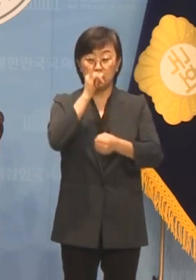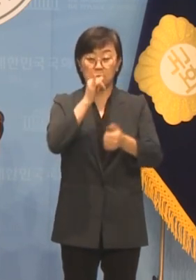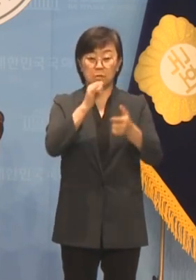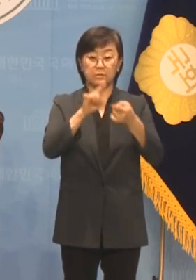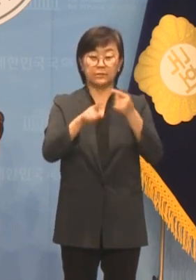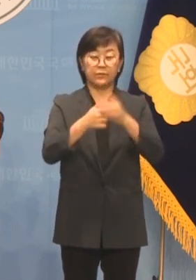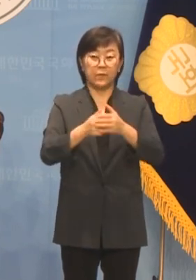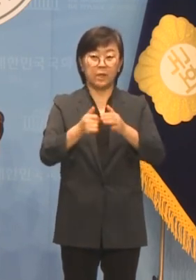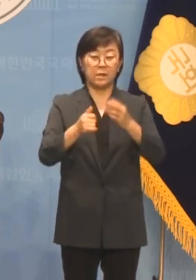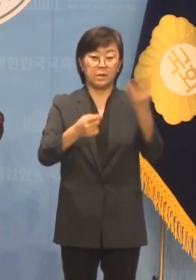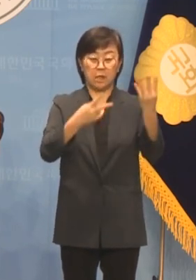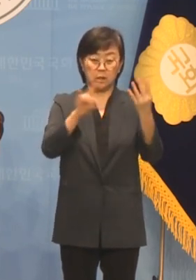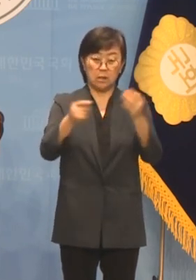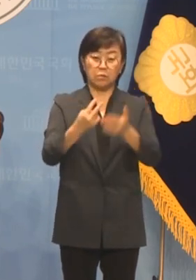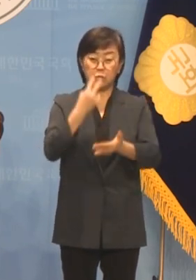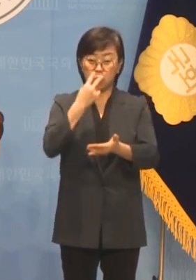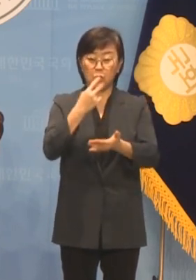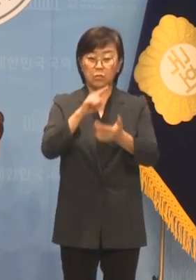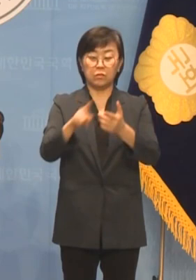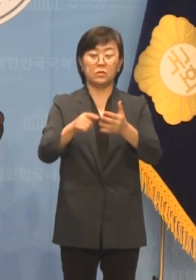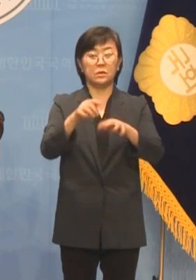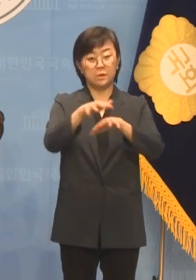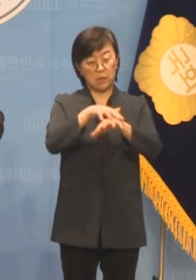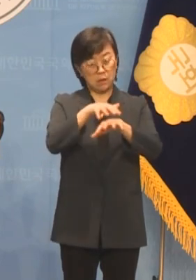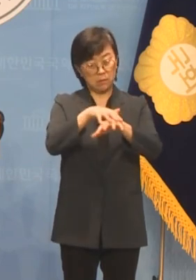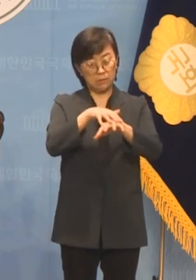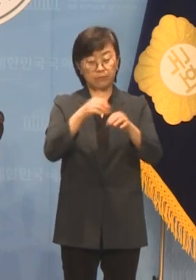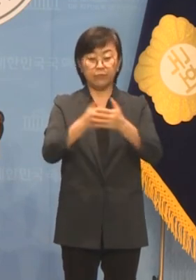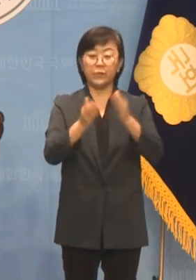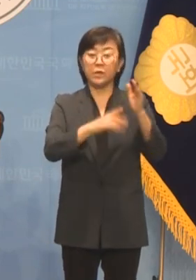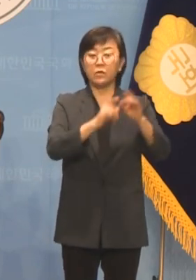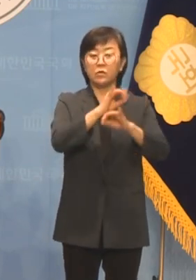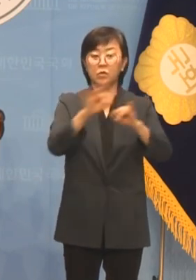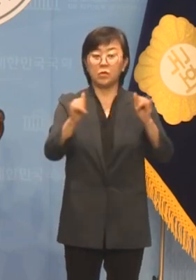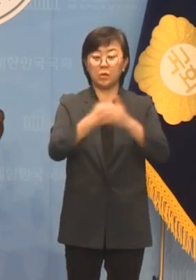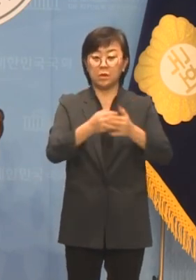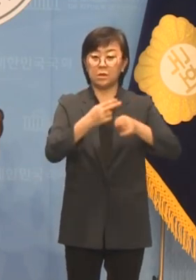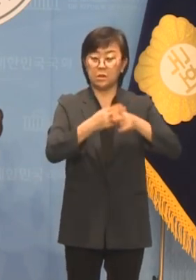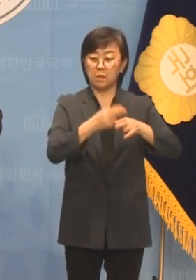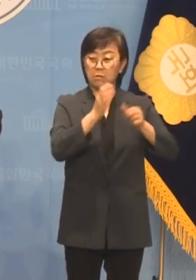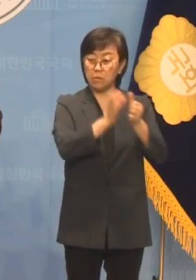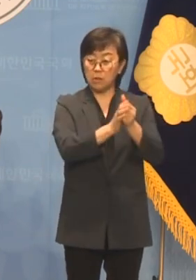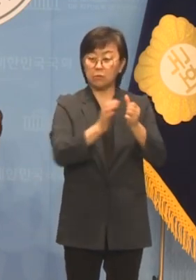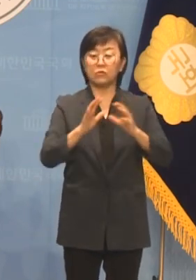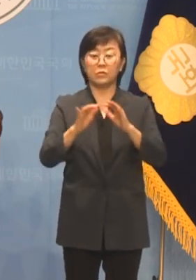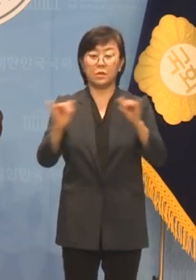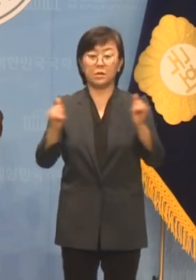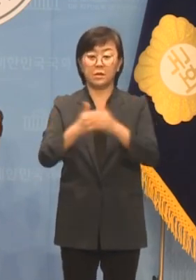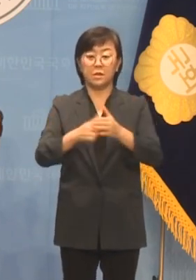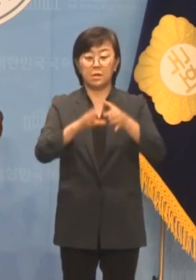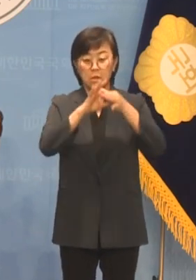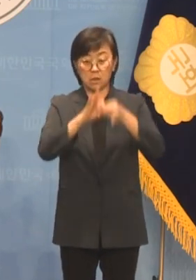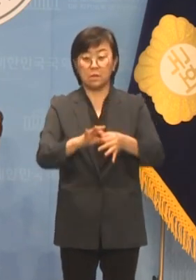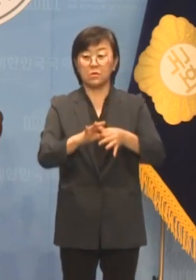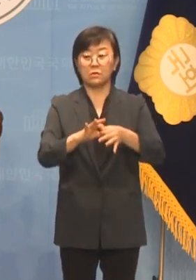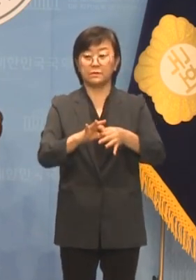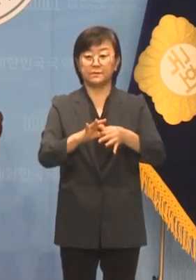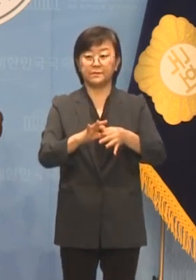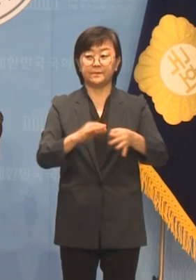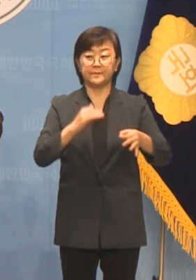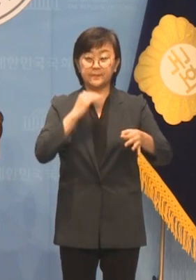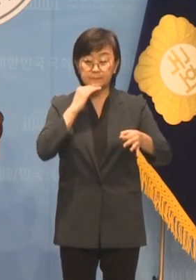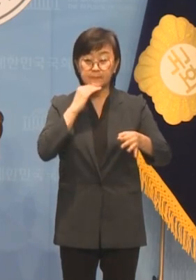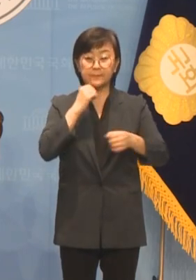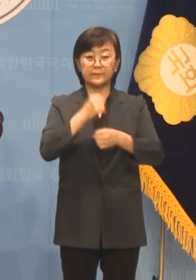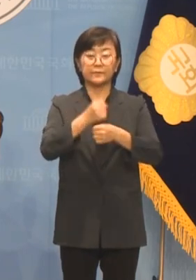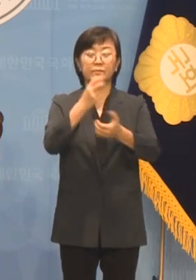있는 4대 보험 부과체계, 공무원의 재량에만 기대어 국민들은 하염없이 기다리게